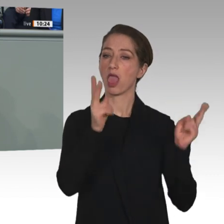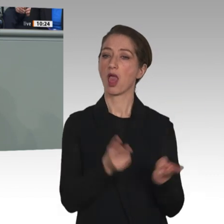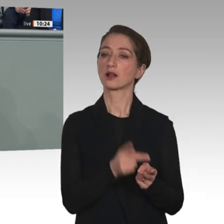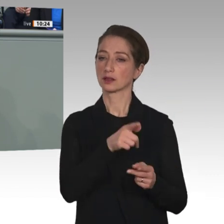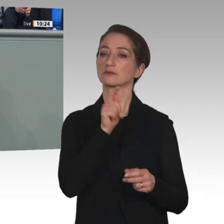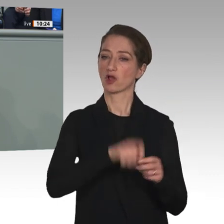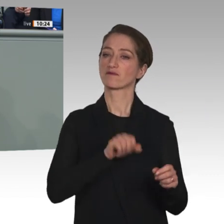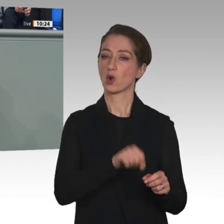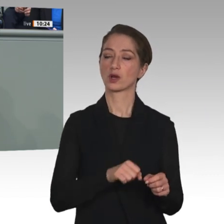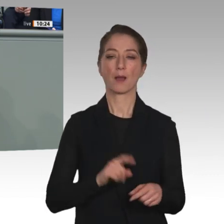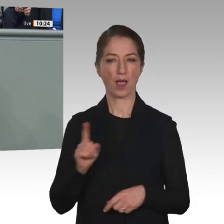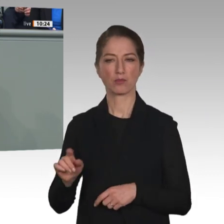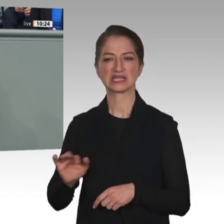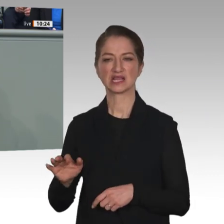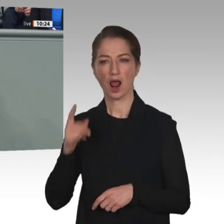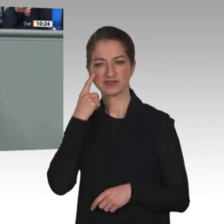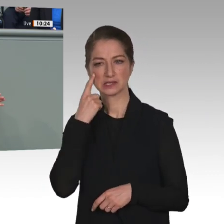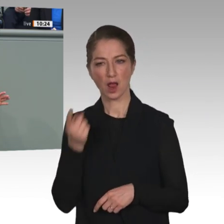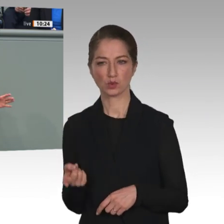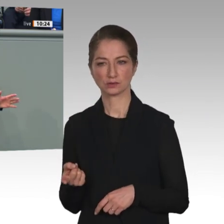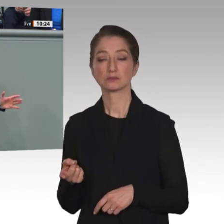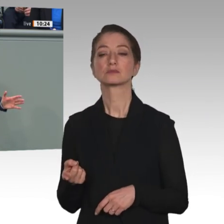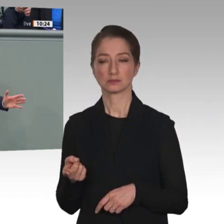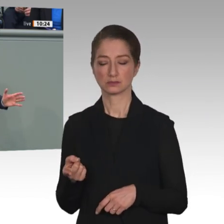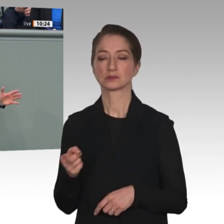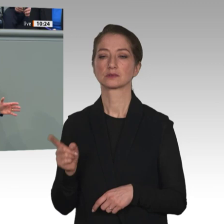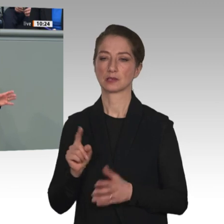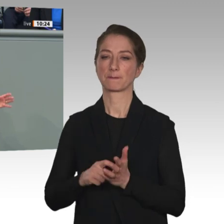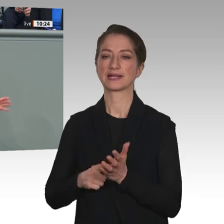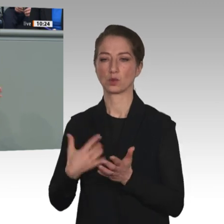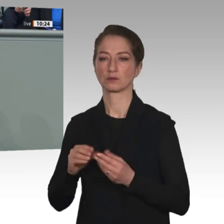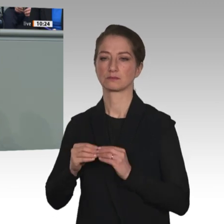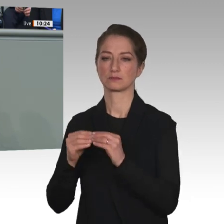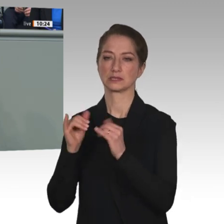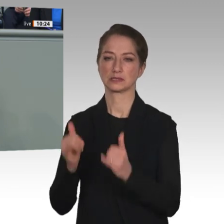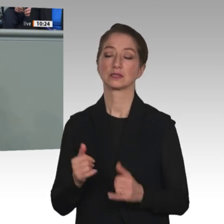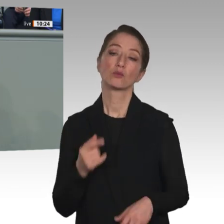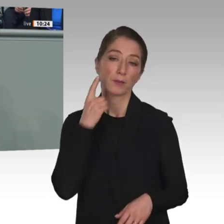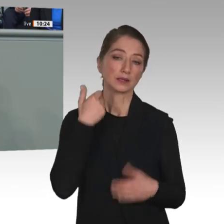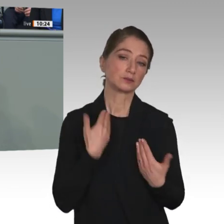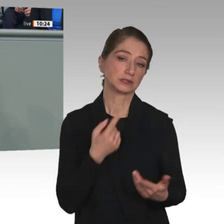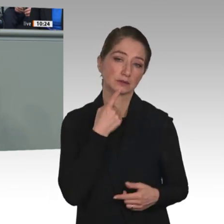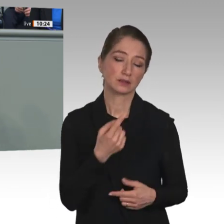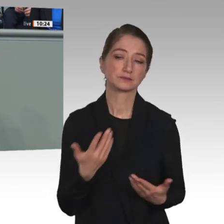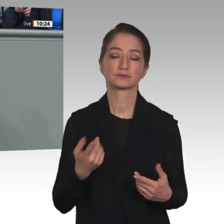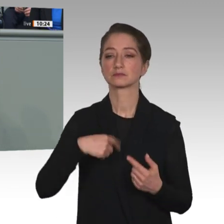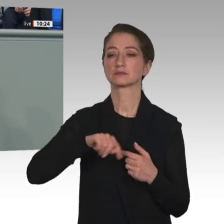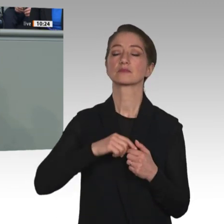die notwendigen Voraussetzungen. Und ich will an dieser Stelle sagen, wir arbeiten derzeit an einer Reihe